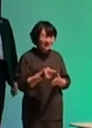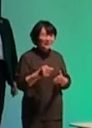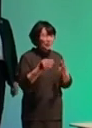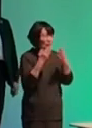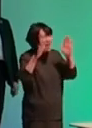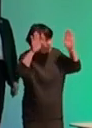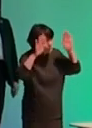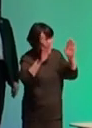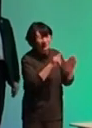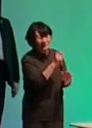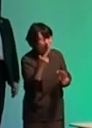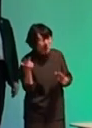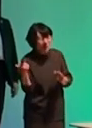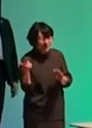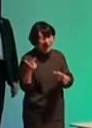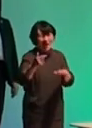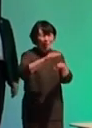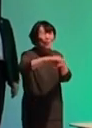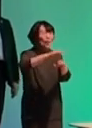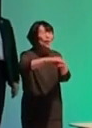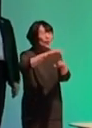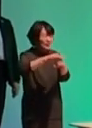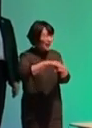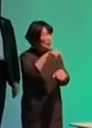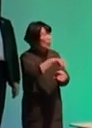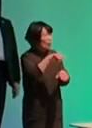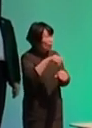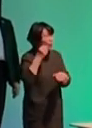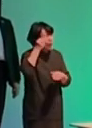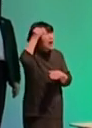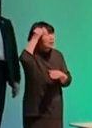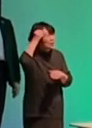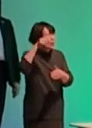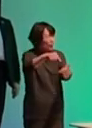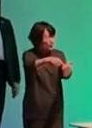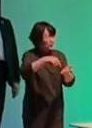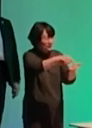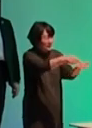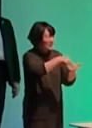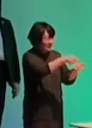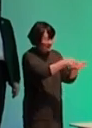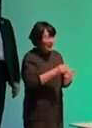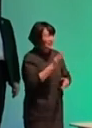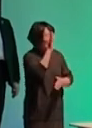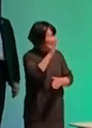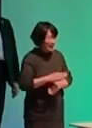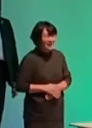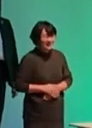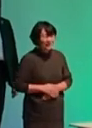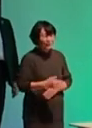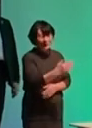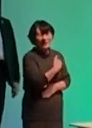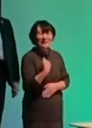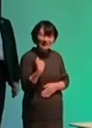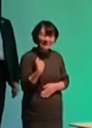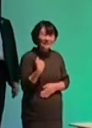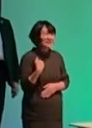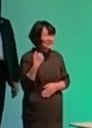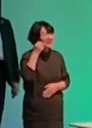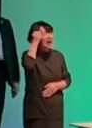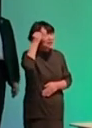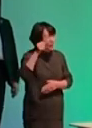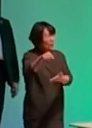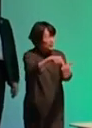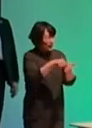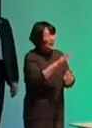ろいろなことを媒体に今日ここへお集まりくださった方もいらっしゃると思いますので、ぜひダイレクトに私の方へ届けてください。